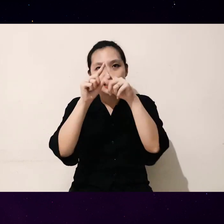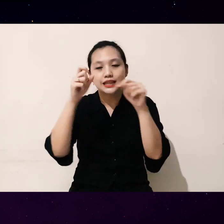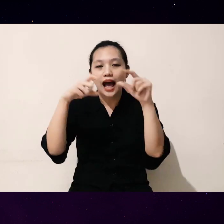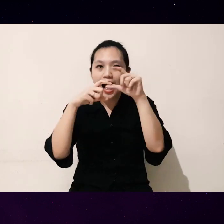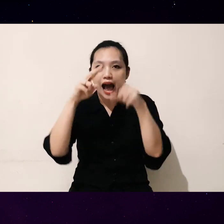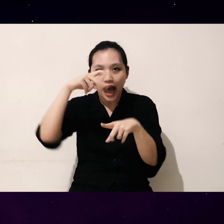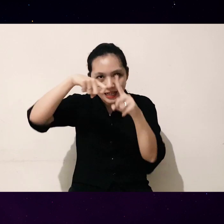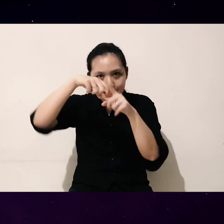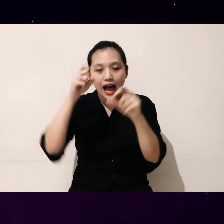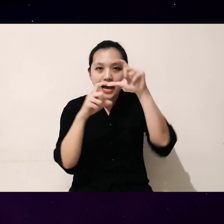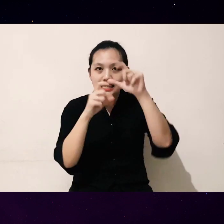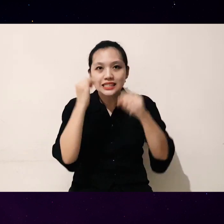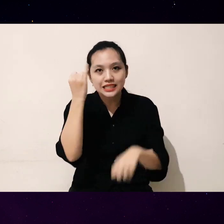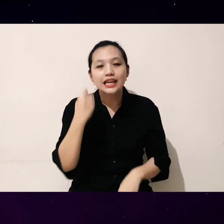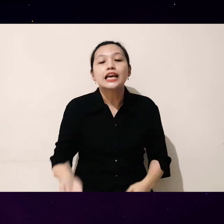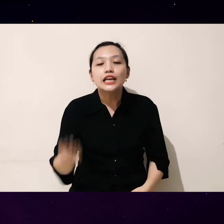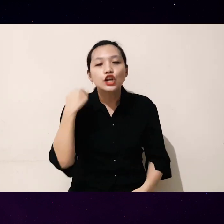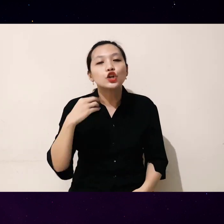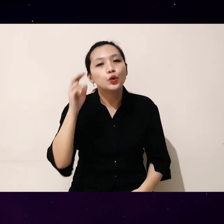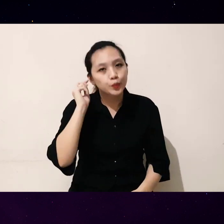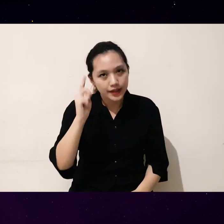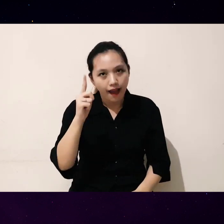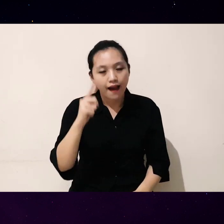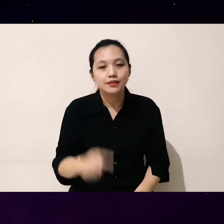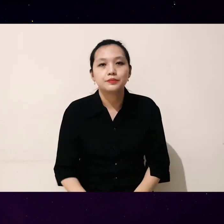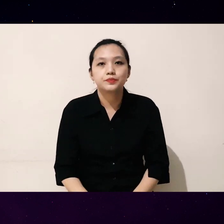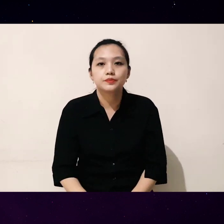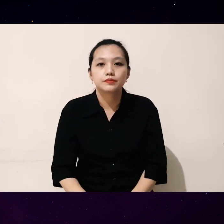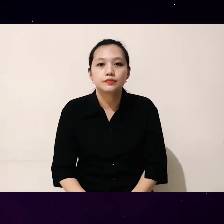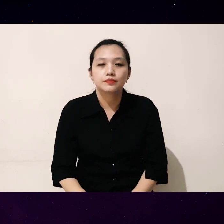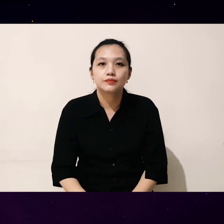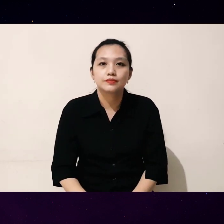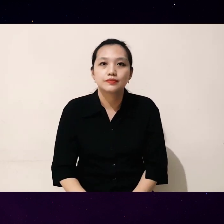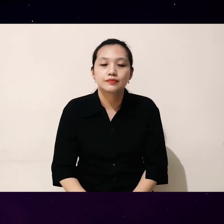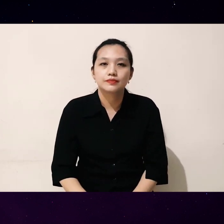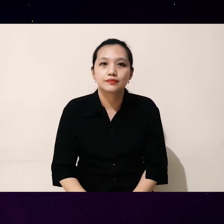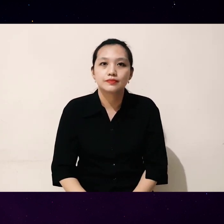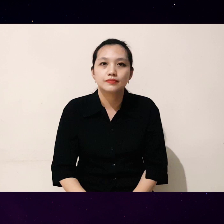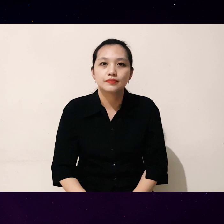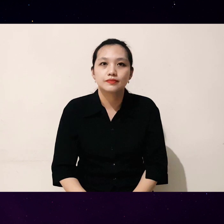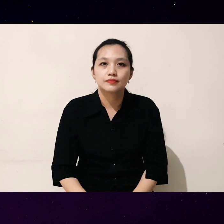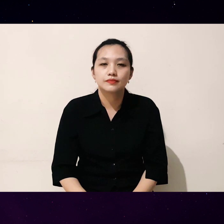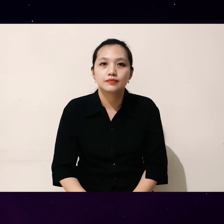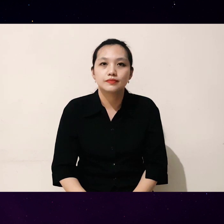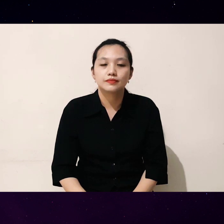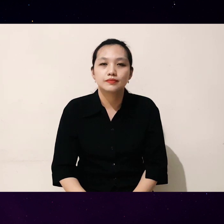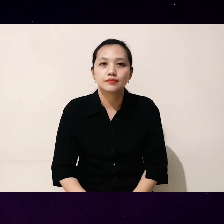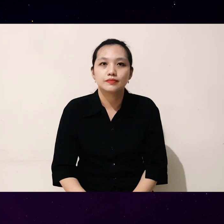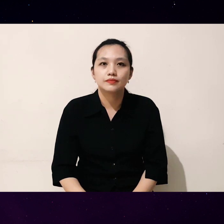pagi-pagi dan duduk-duduk sampai jauh malam dan makan roti yang diperoleh dengan susah payah.